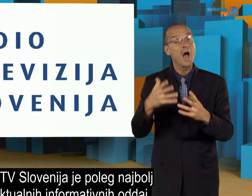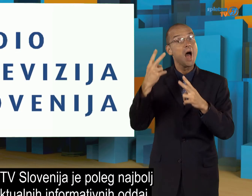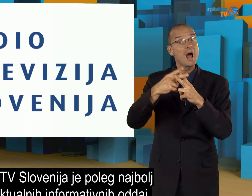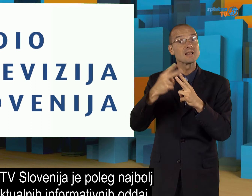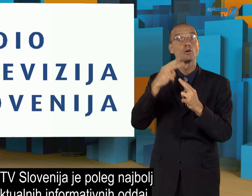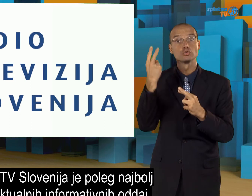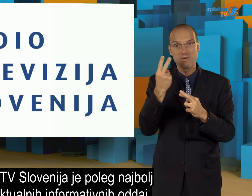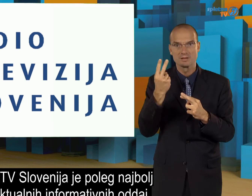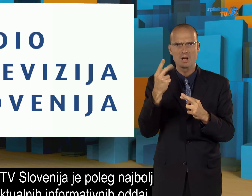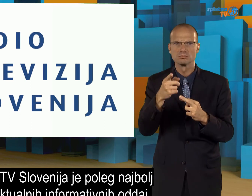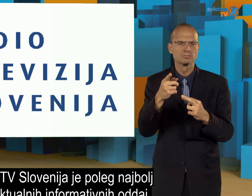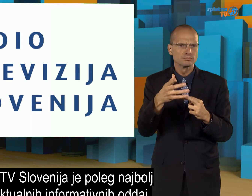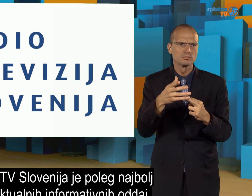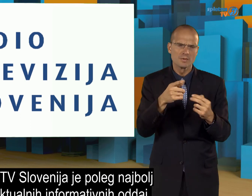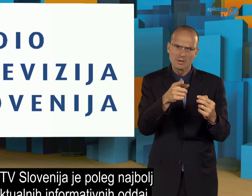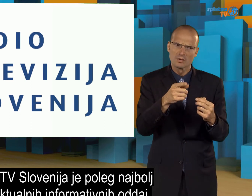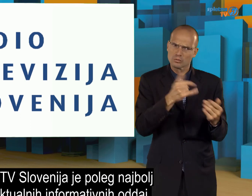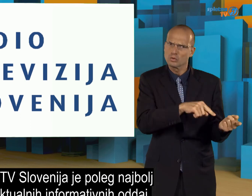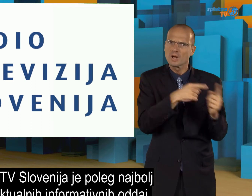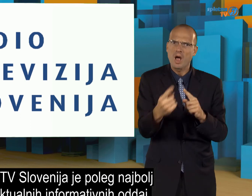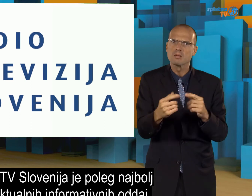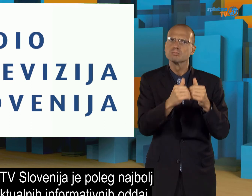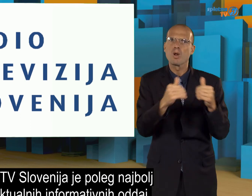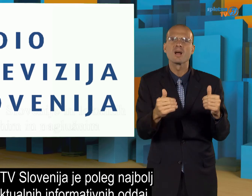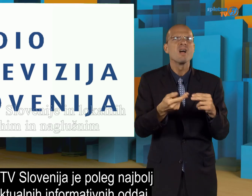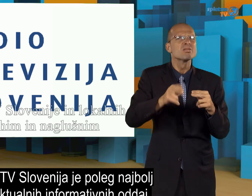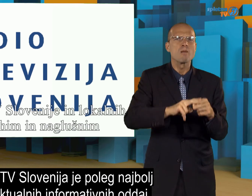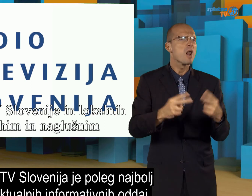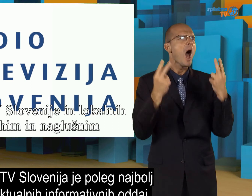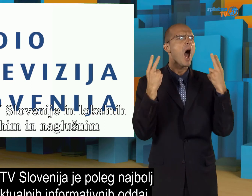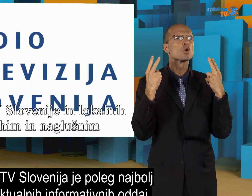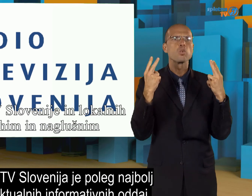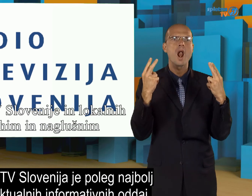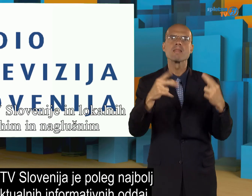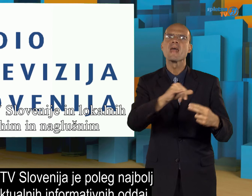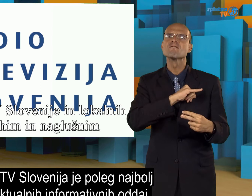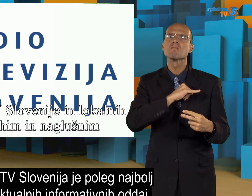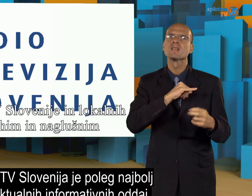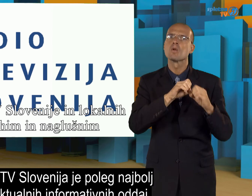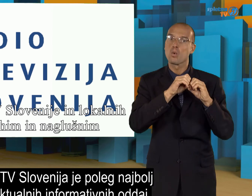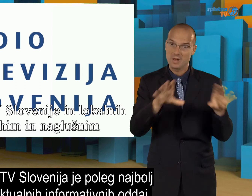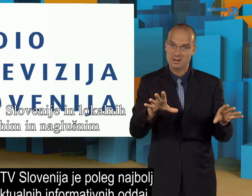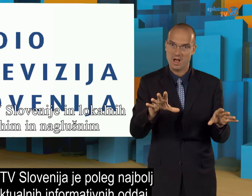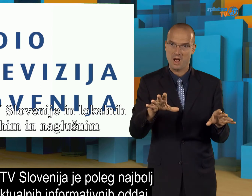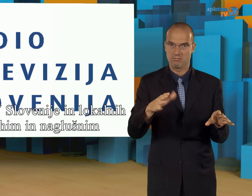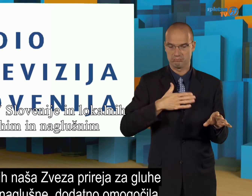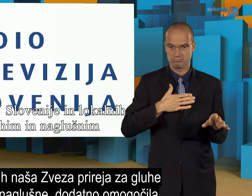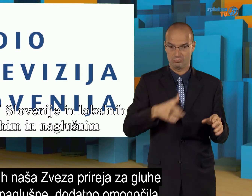RTV Slovenija je poleg najbolj aktualnih informativnih oddaj, ki jih naša zveza prireja za gluhe in naglušne, dodatno omogočila